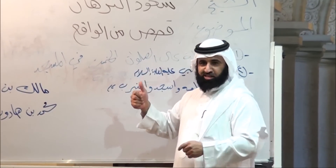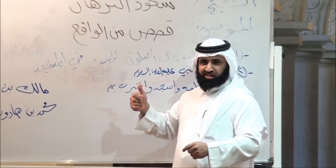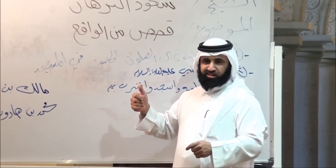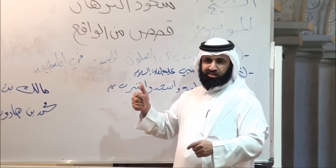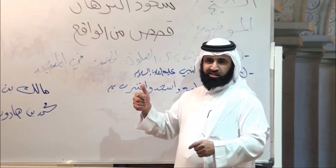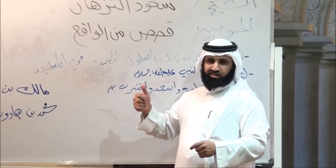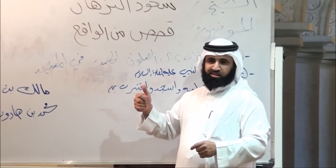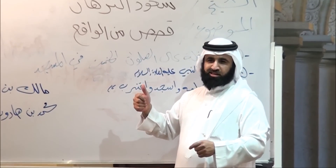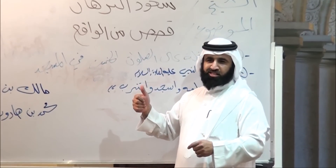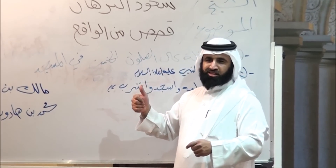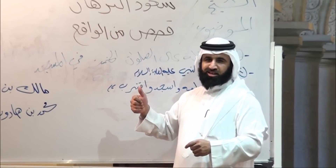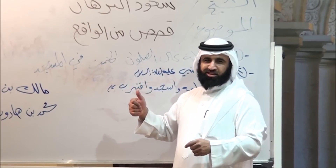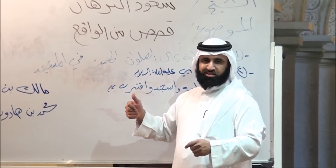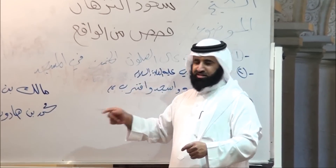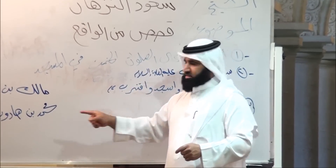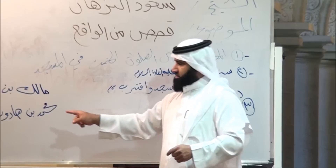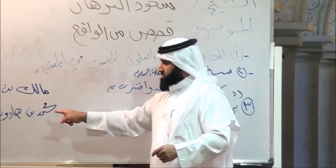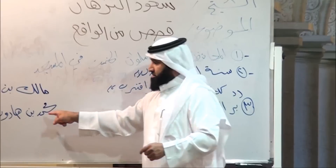فيغفر الله